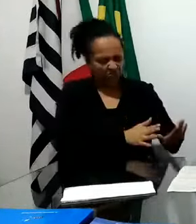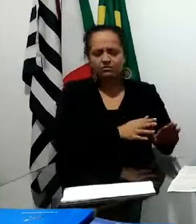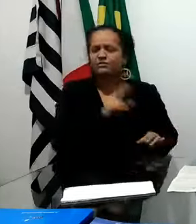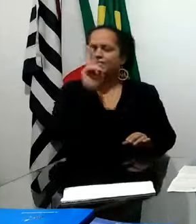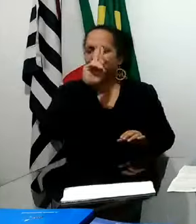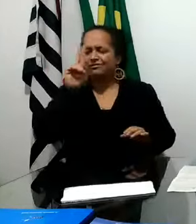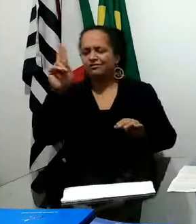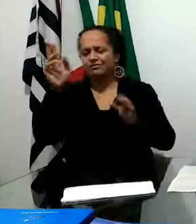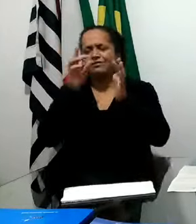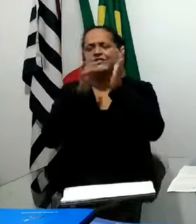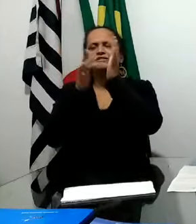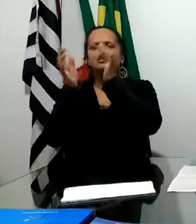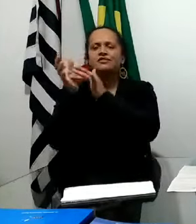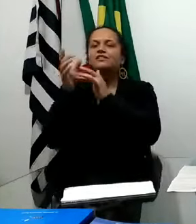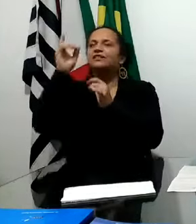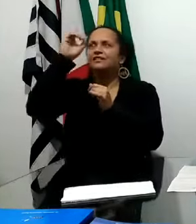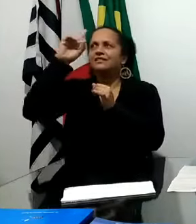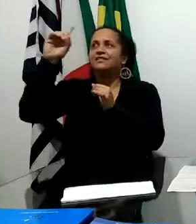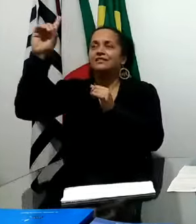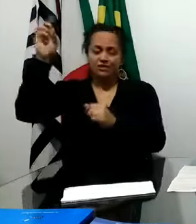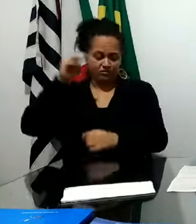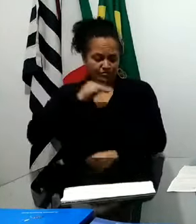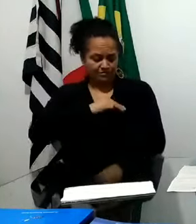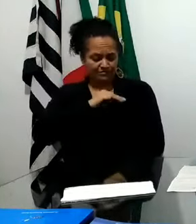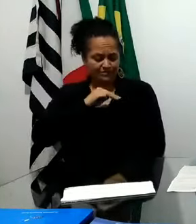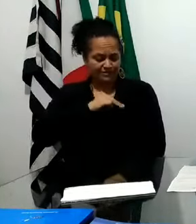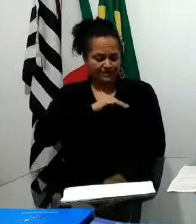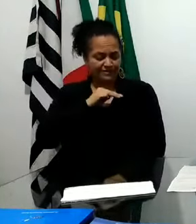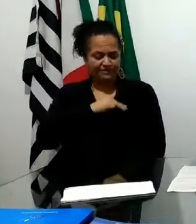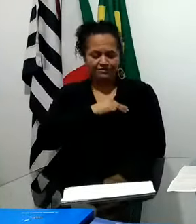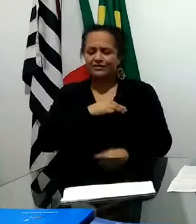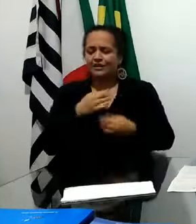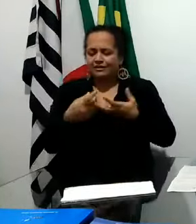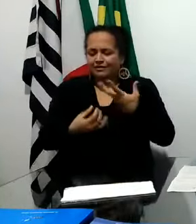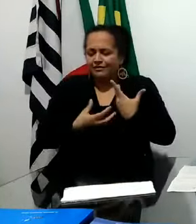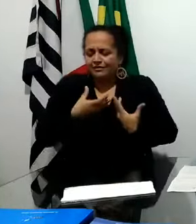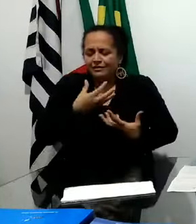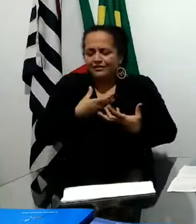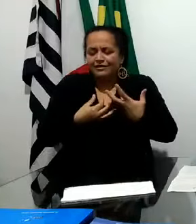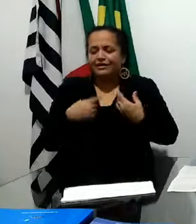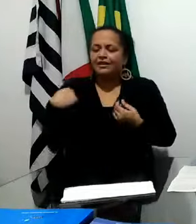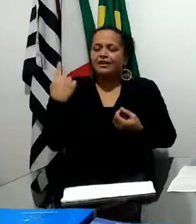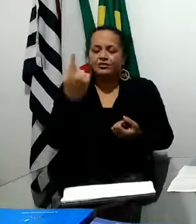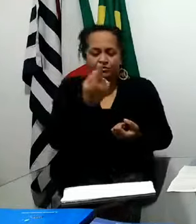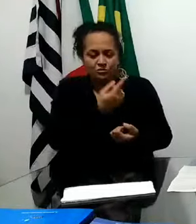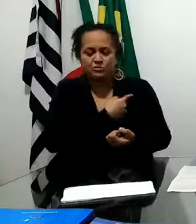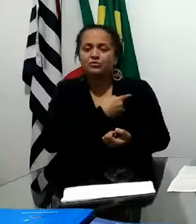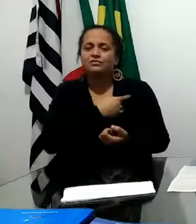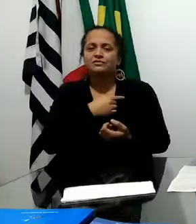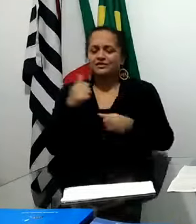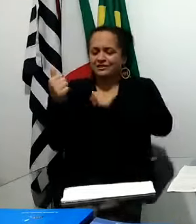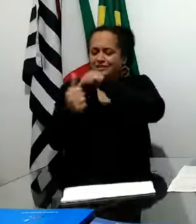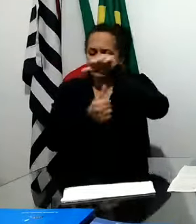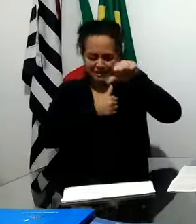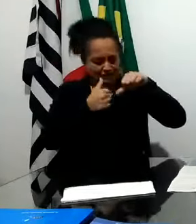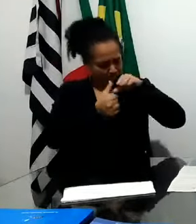Jesus, Tu és um Deus de misericórdia, aviva-nos, Senhor, aviva-nos, Pai, em nome de Jesus, renova